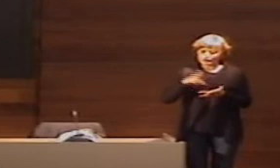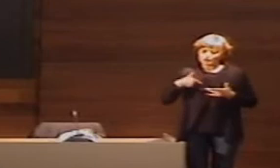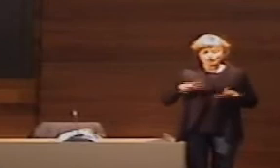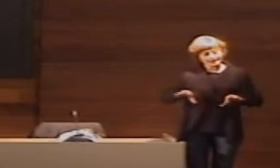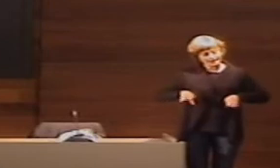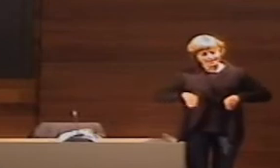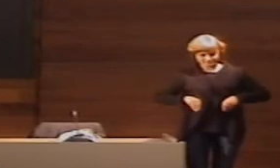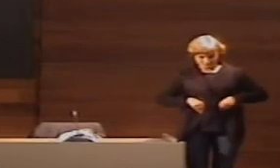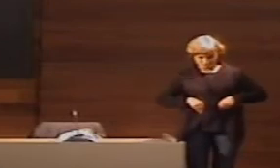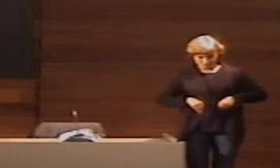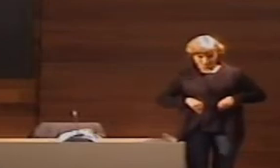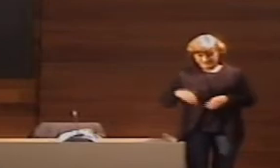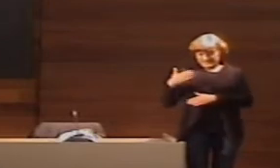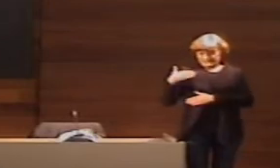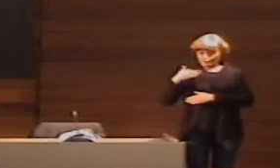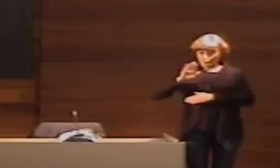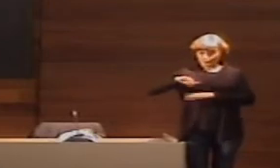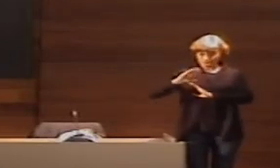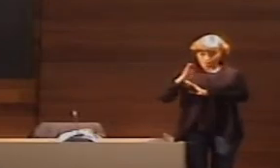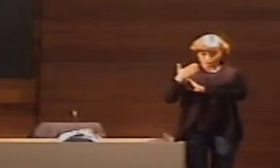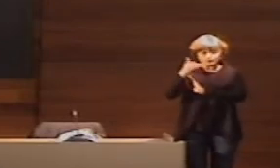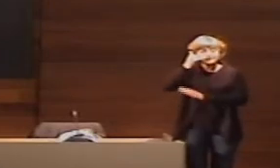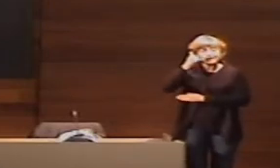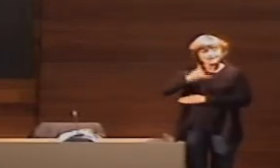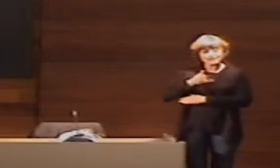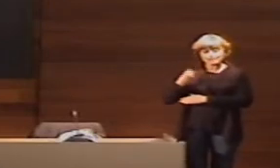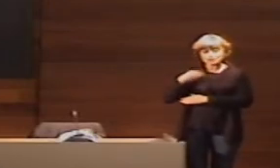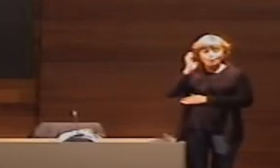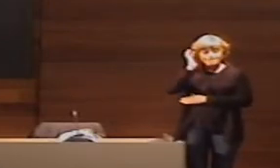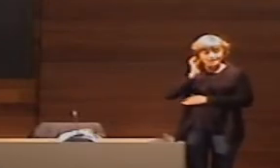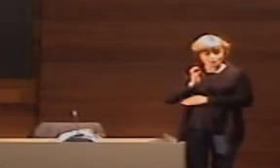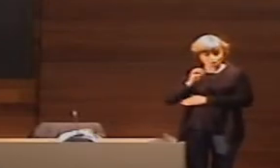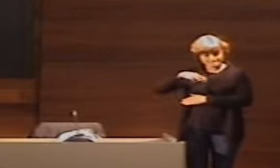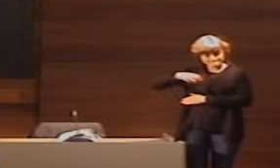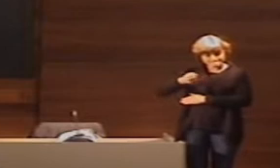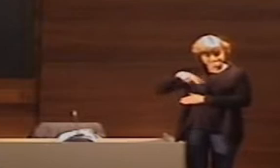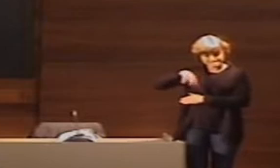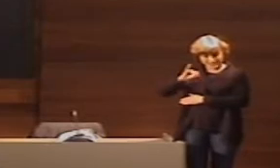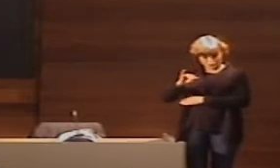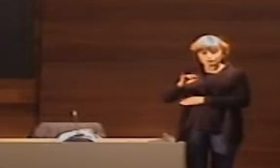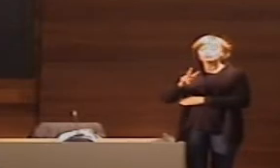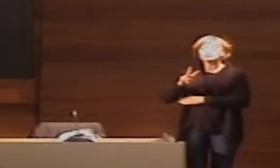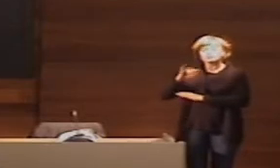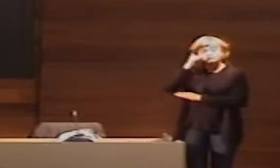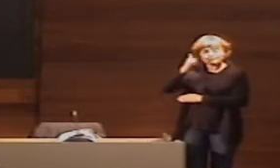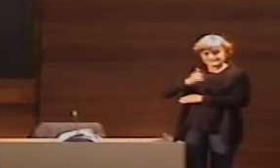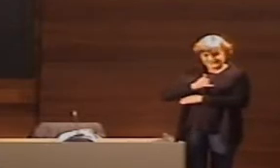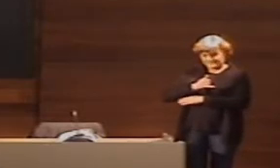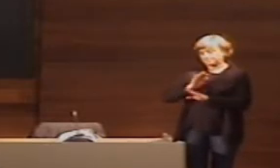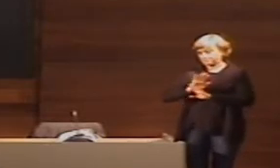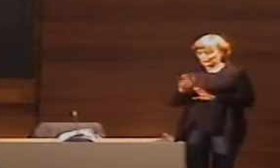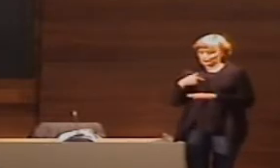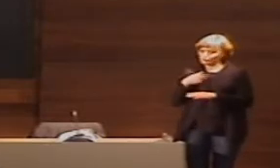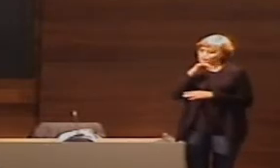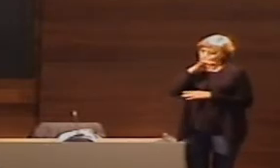llamo Manu, de la Fundación Cristina Enea, que es un amigo de años. A ver, mi presentación tiene